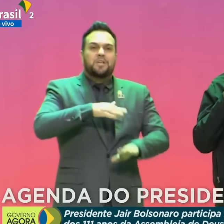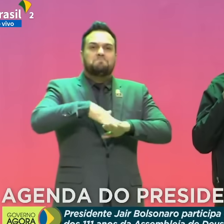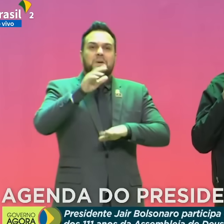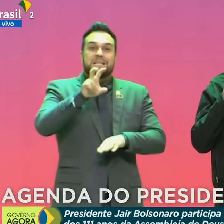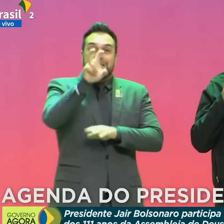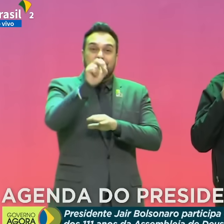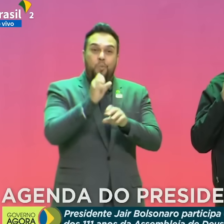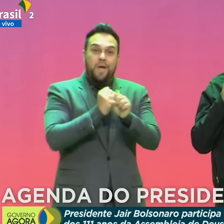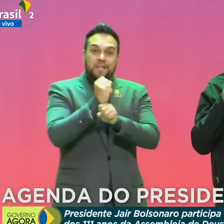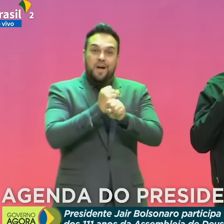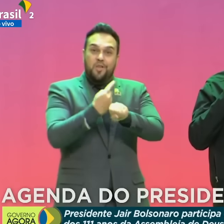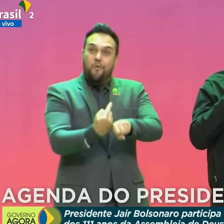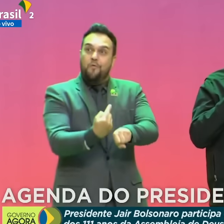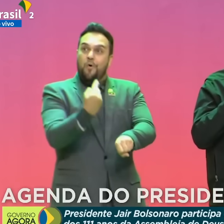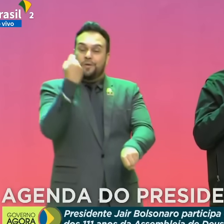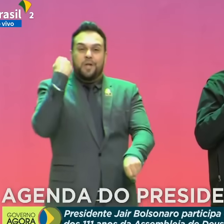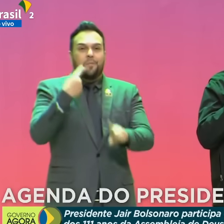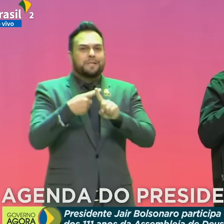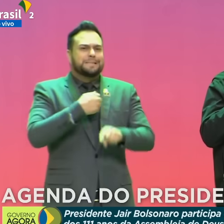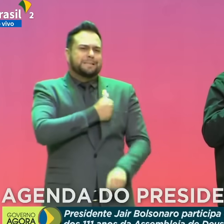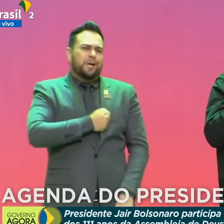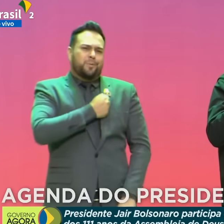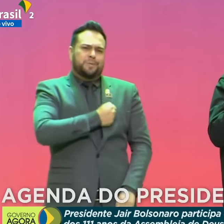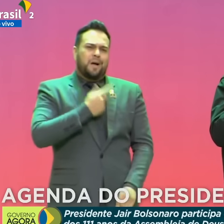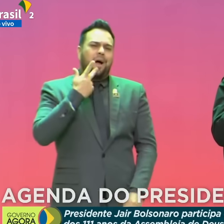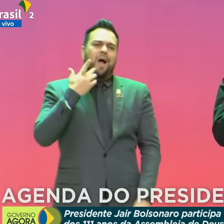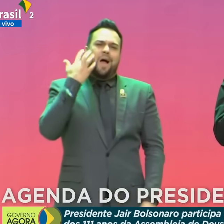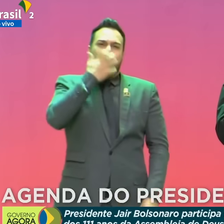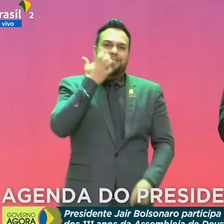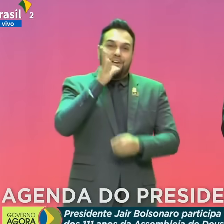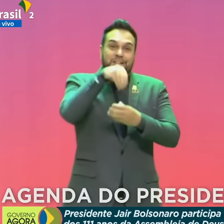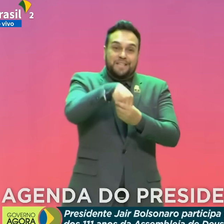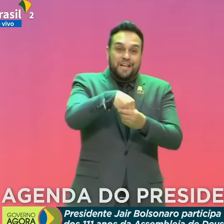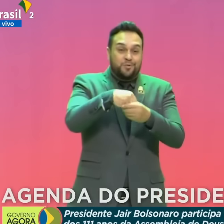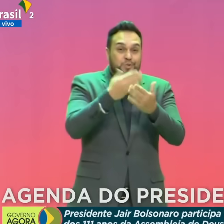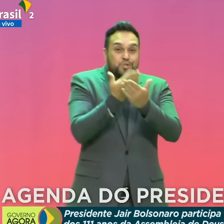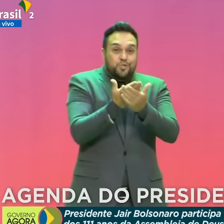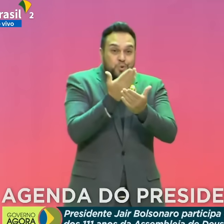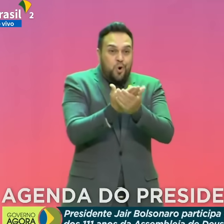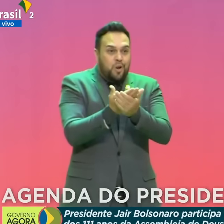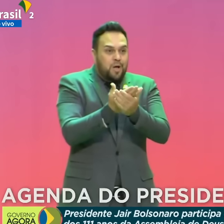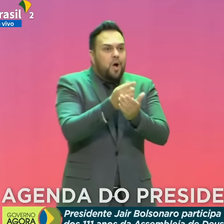escola, como esse hino é atual e necessário.